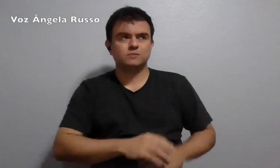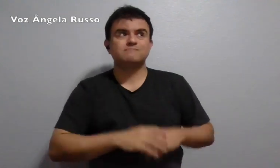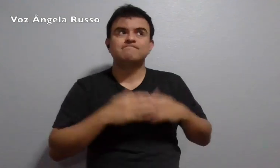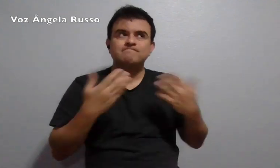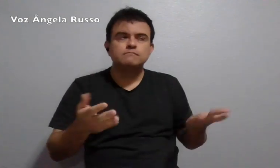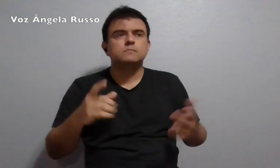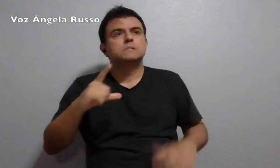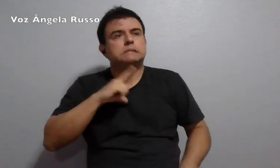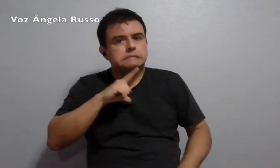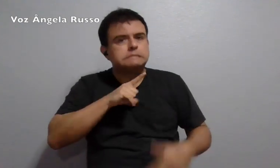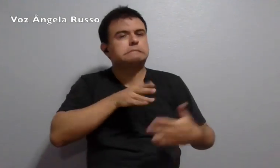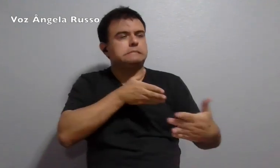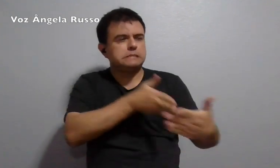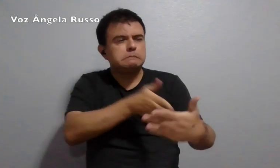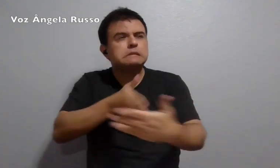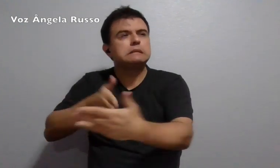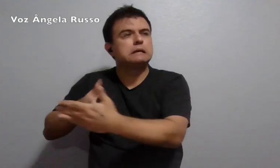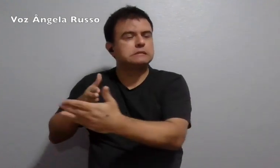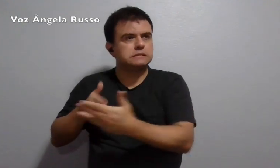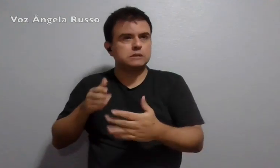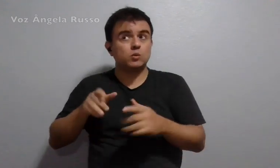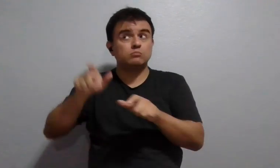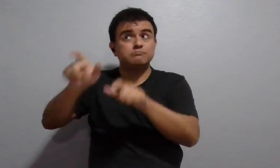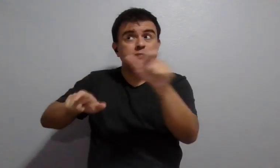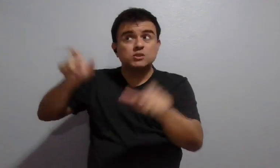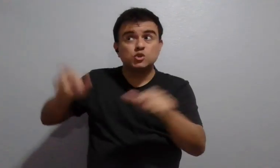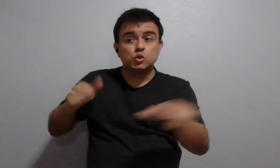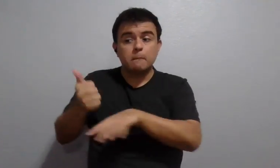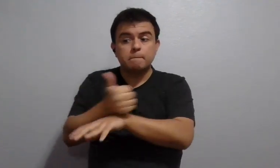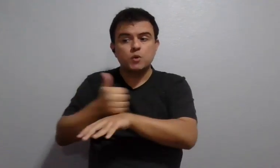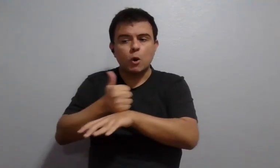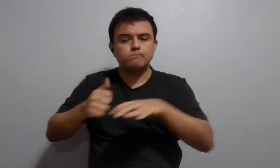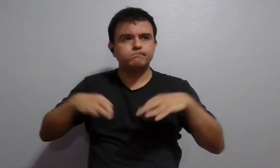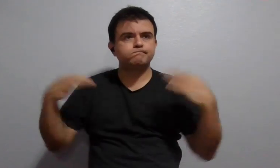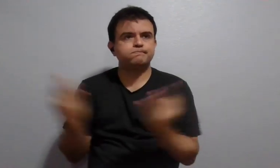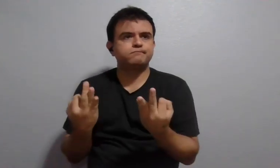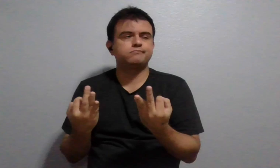de pessoal capacitado em língua de sinais, alguns intérpretes.